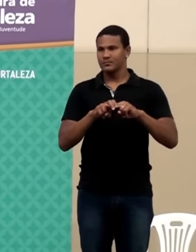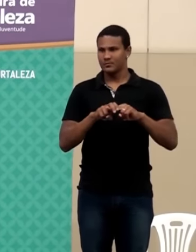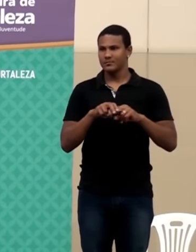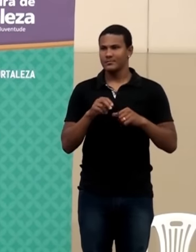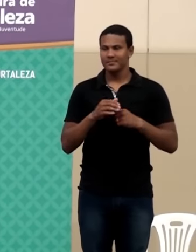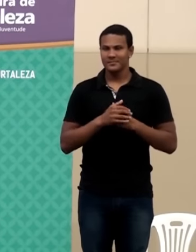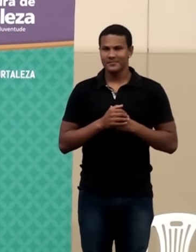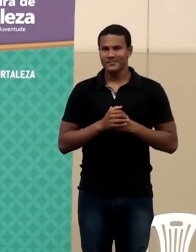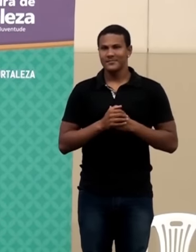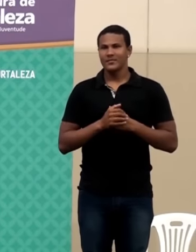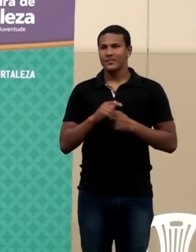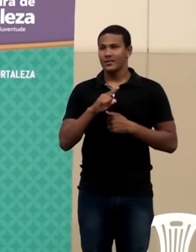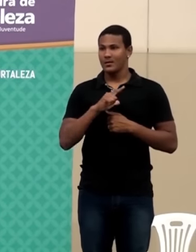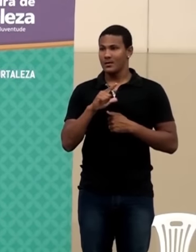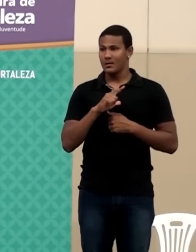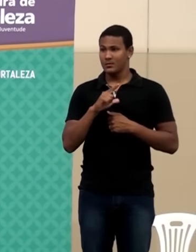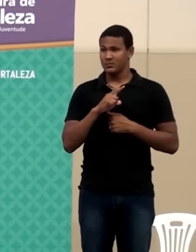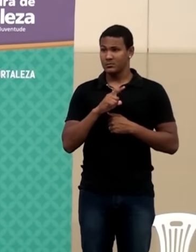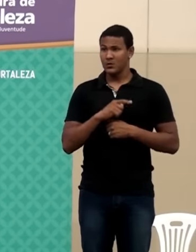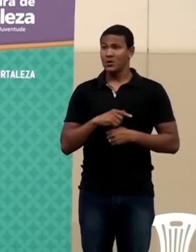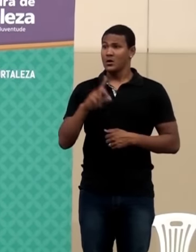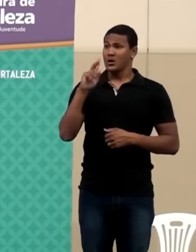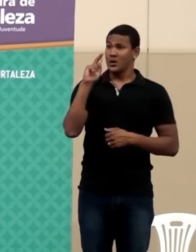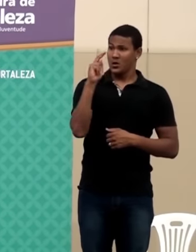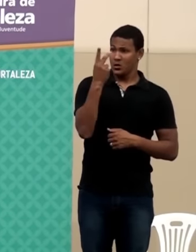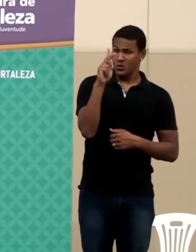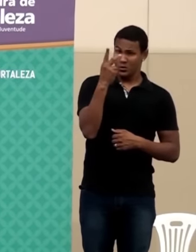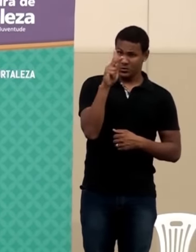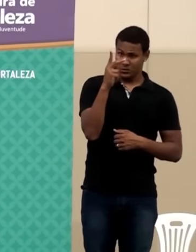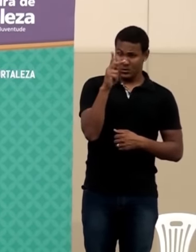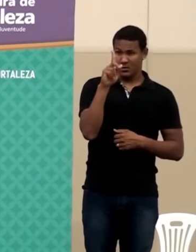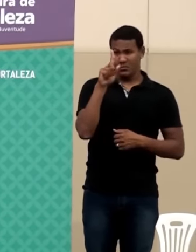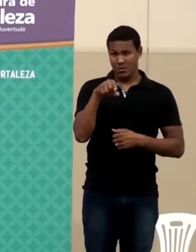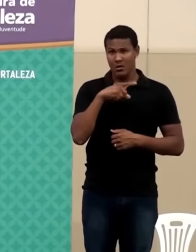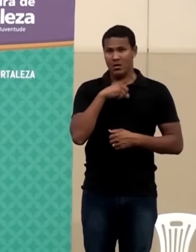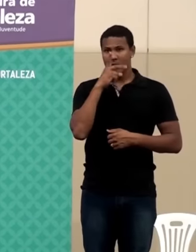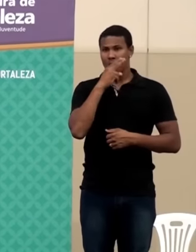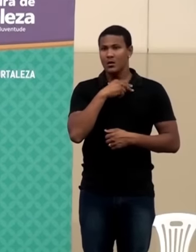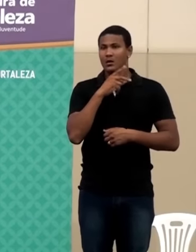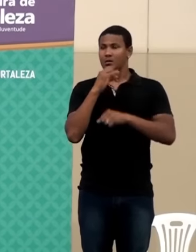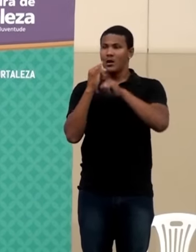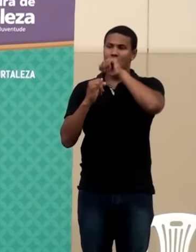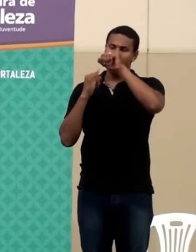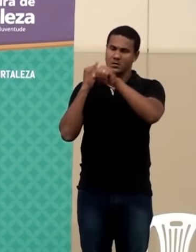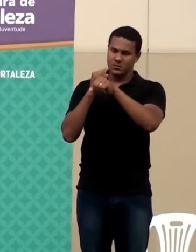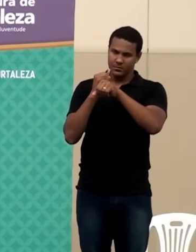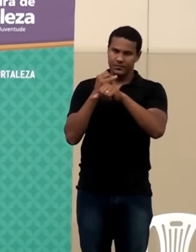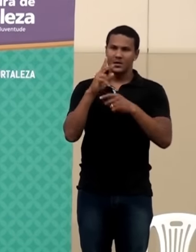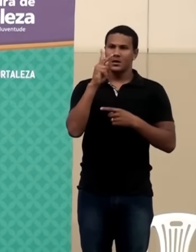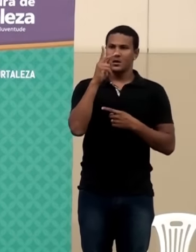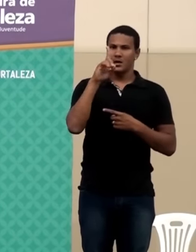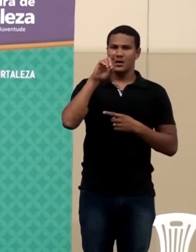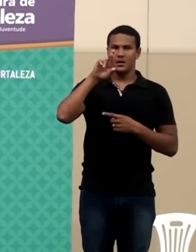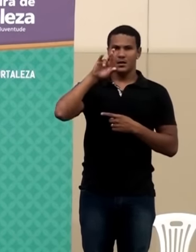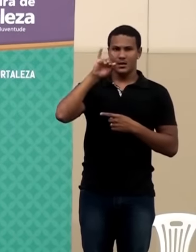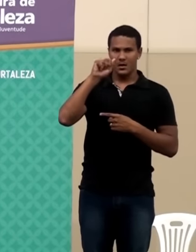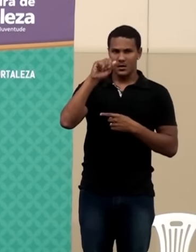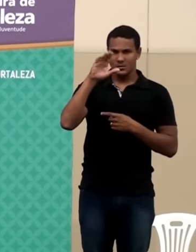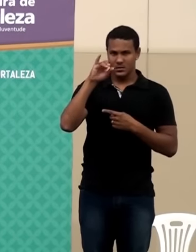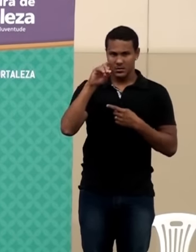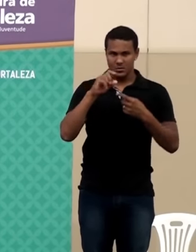na fórmula são ionizáveis, tanto para os hidrácidos quanto para os oxiácidos, com